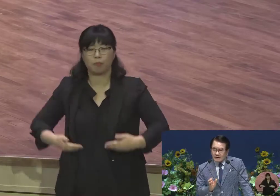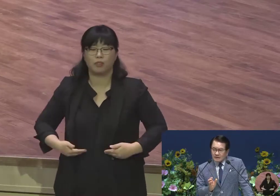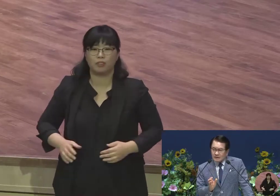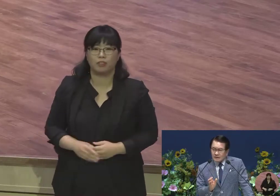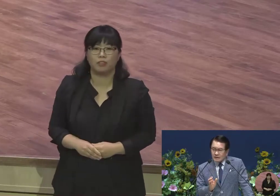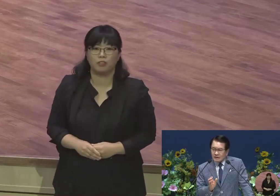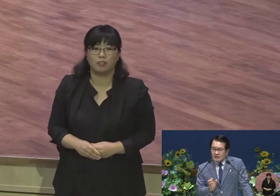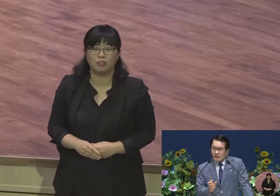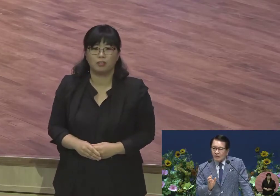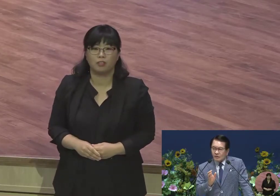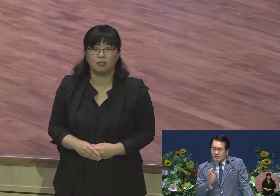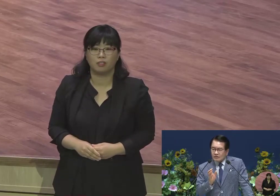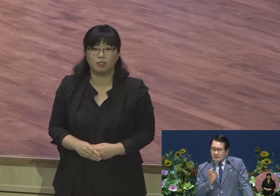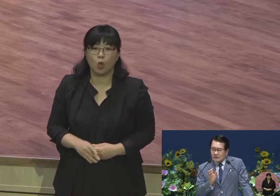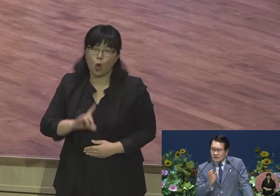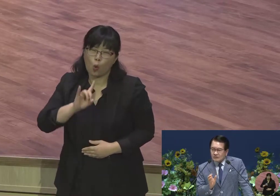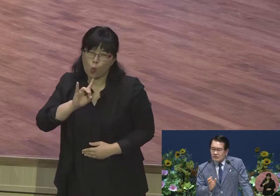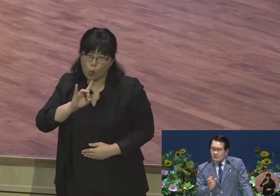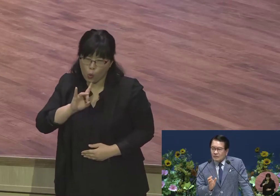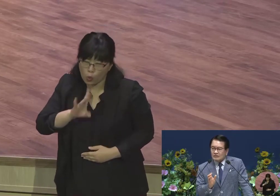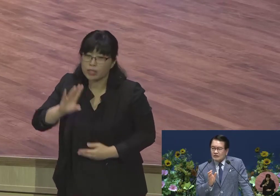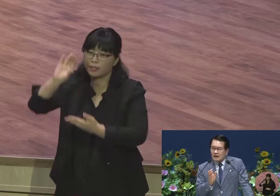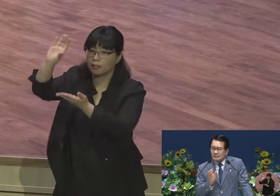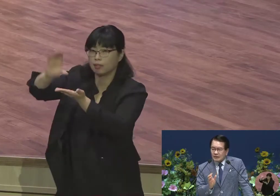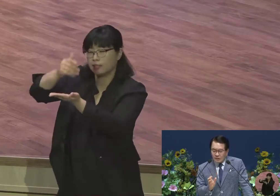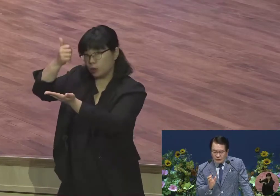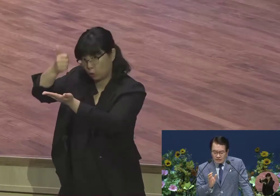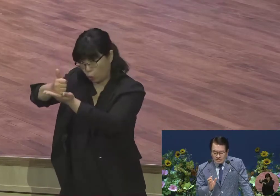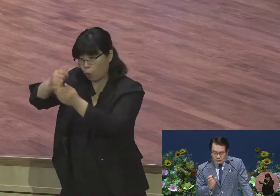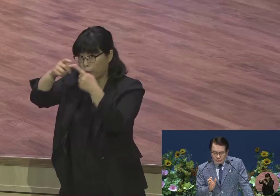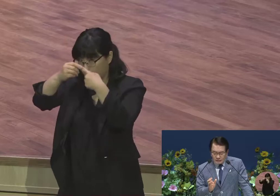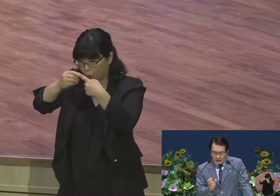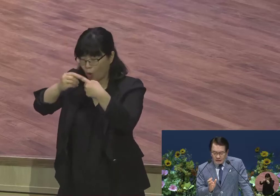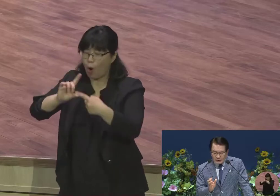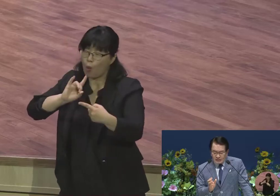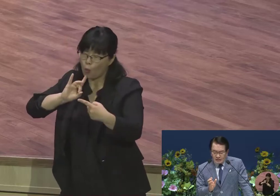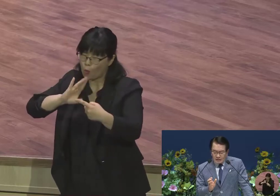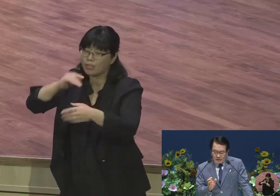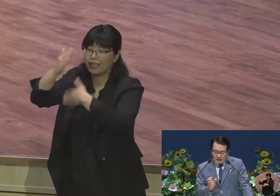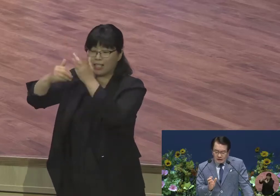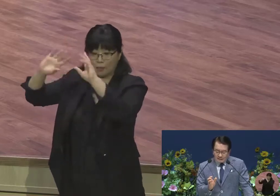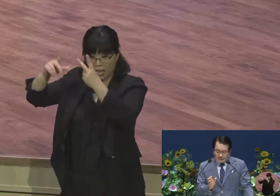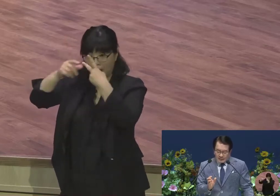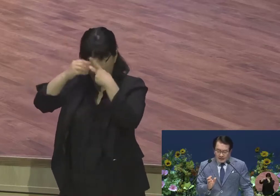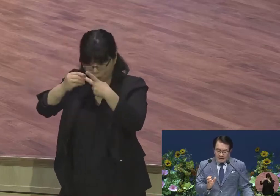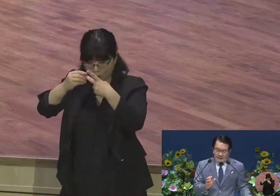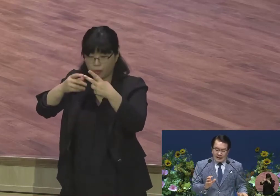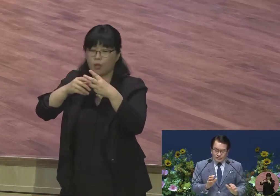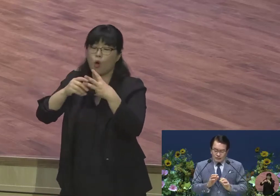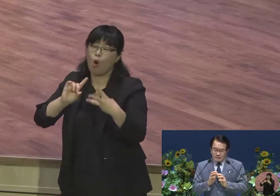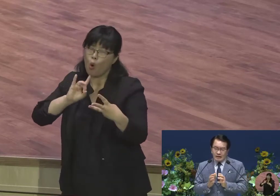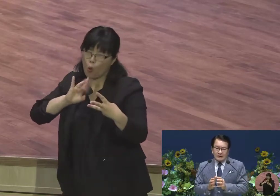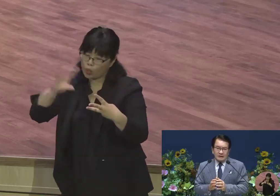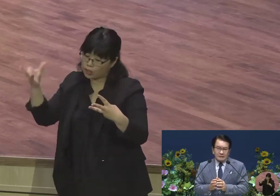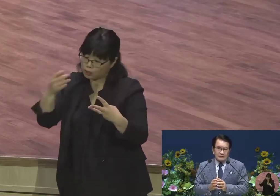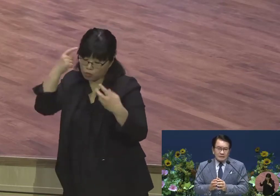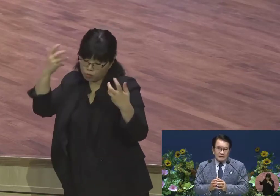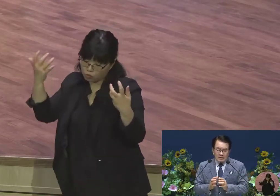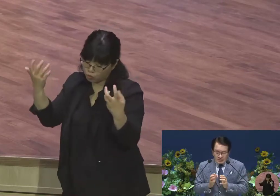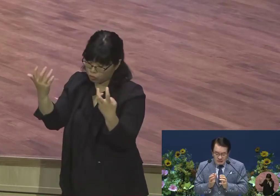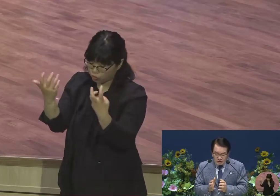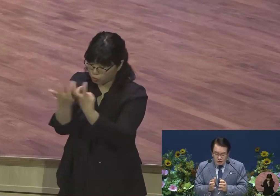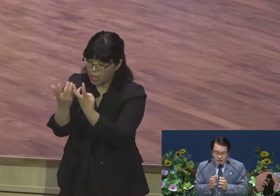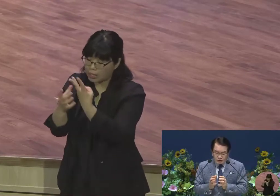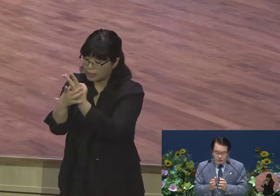3절 8절. 오직 그리스도 오직 하나님 나라 오직 성경 충만. 그러니까 나 중심이 아니에요.